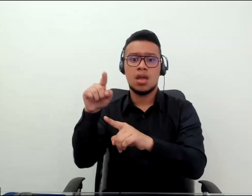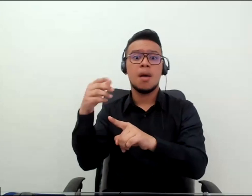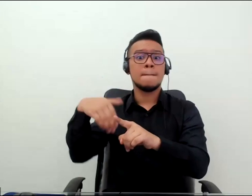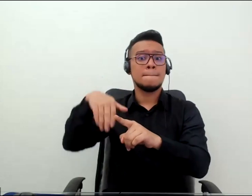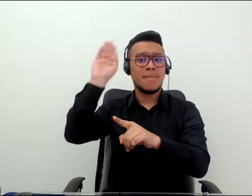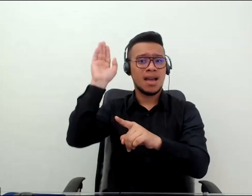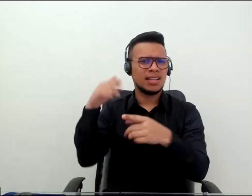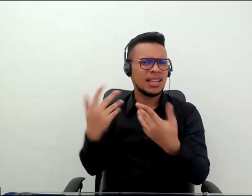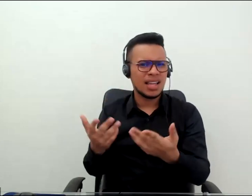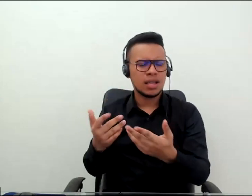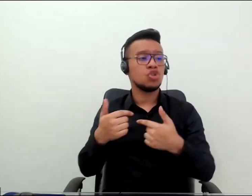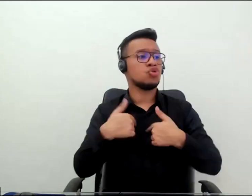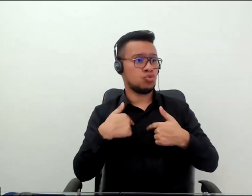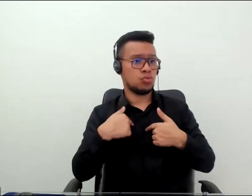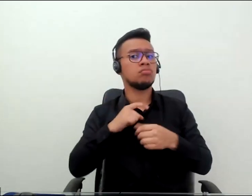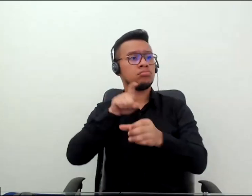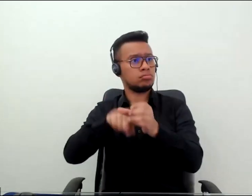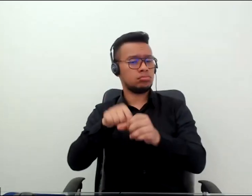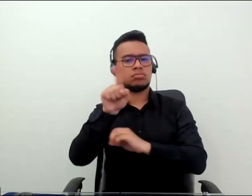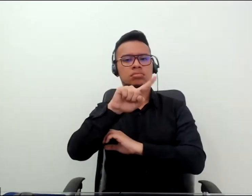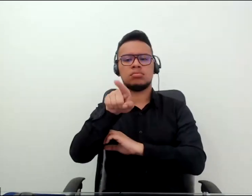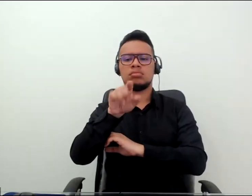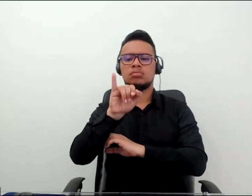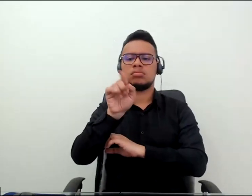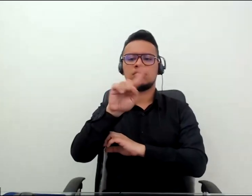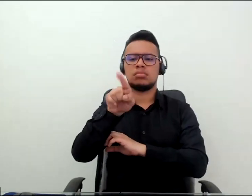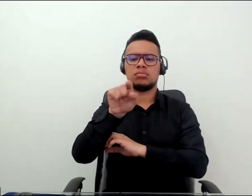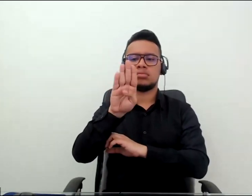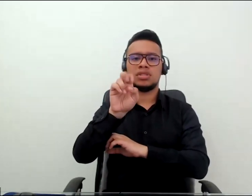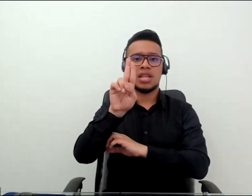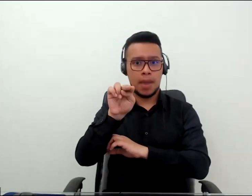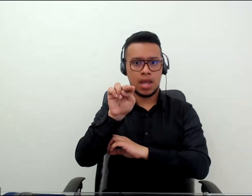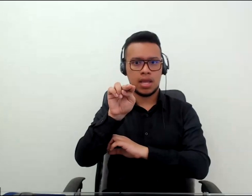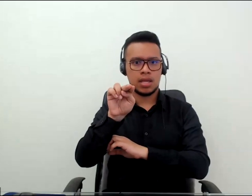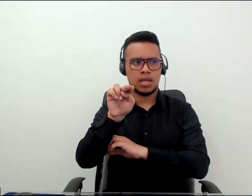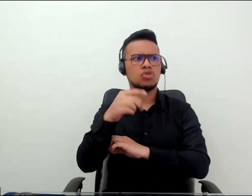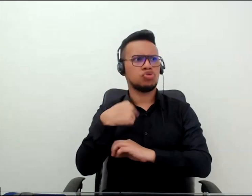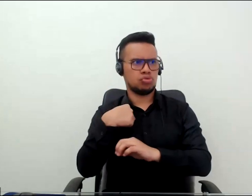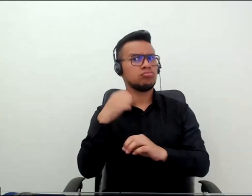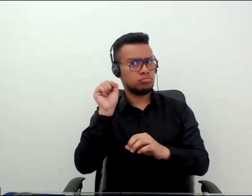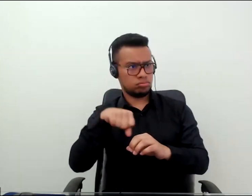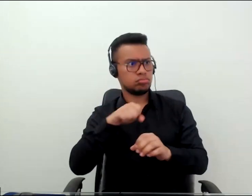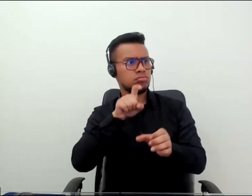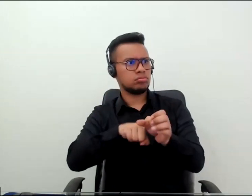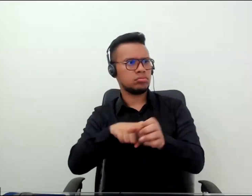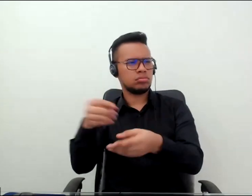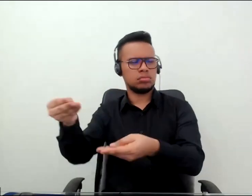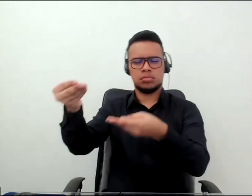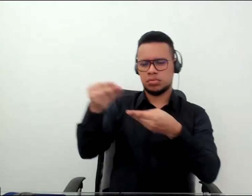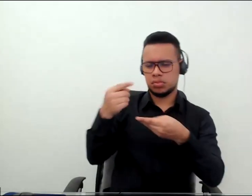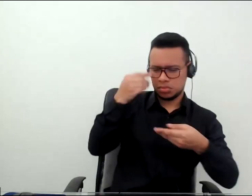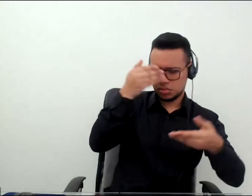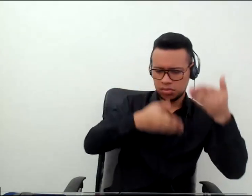cuando el Ministerio valida se da cuenta que no cumple el requisito y la persona es retirada en otros casos